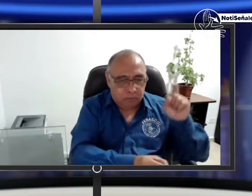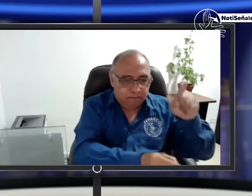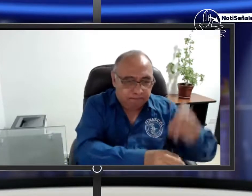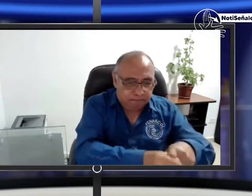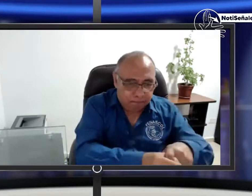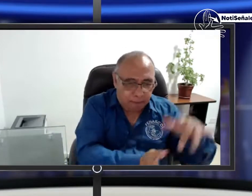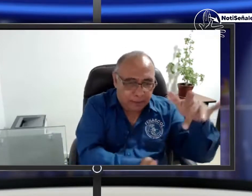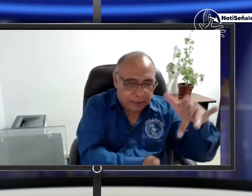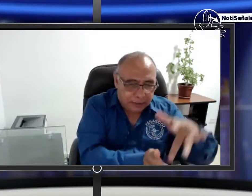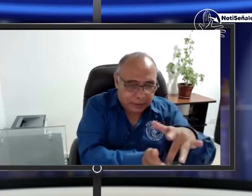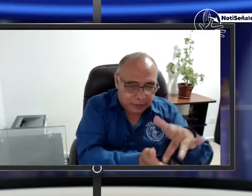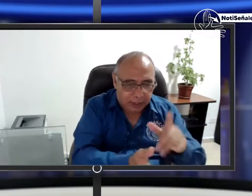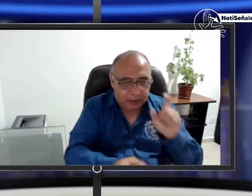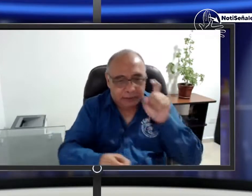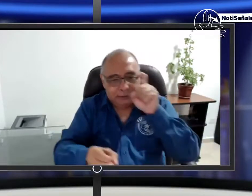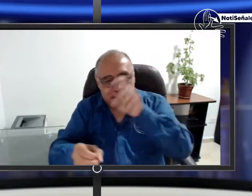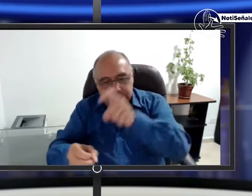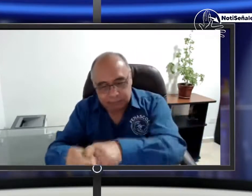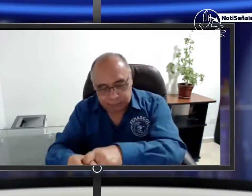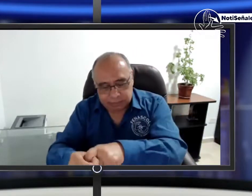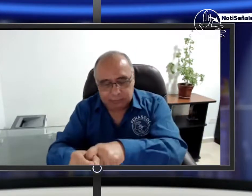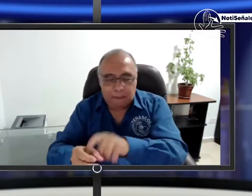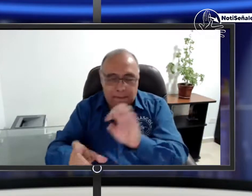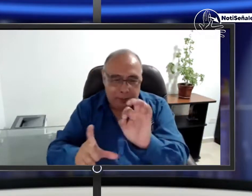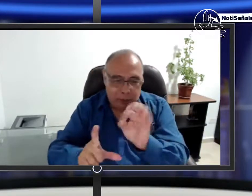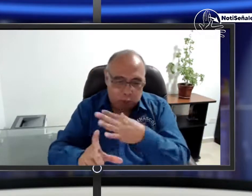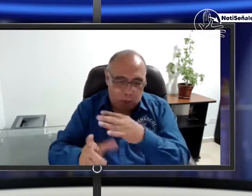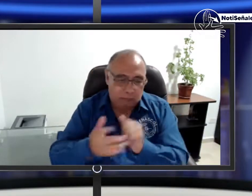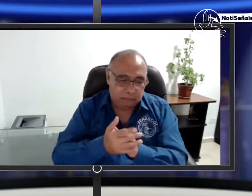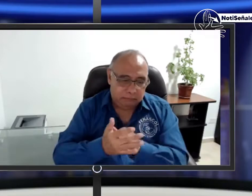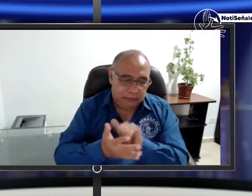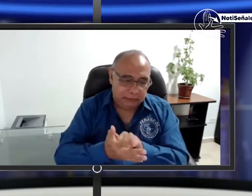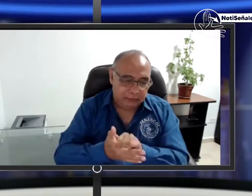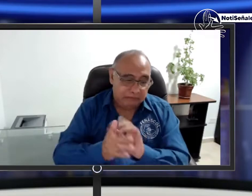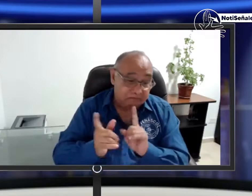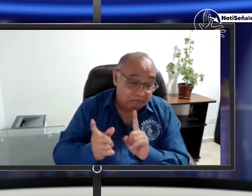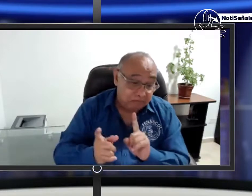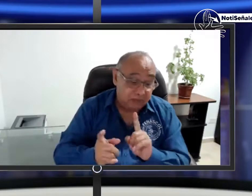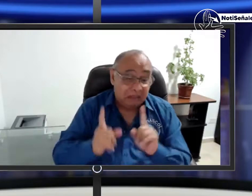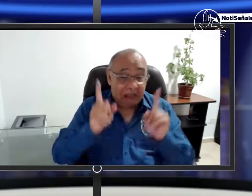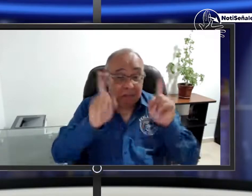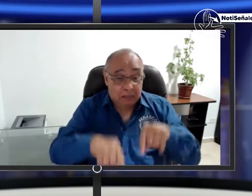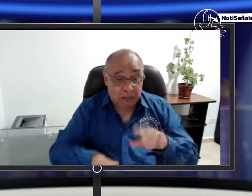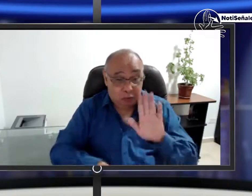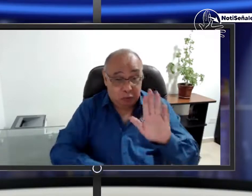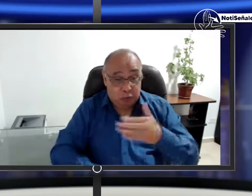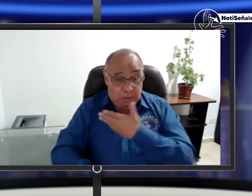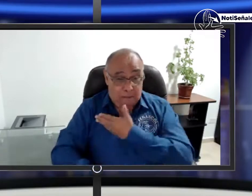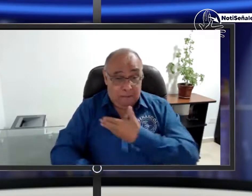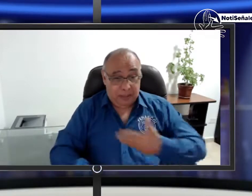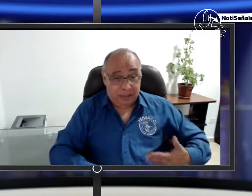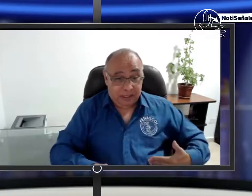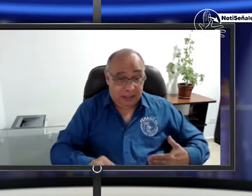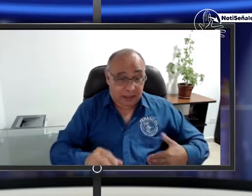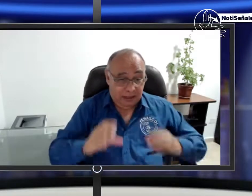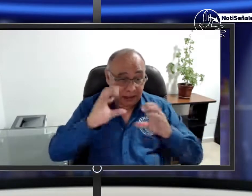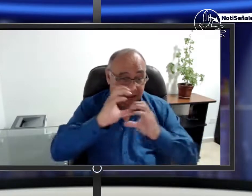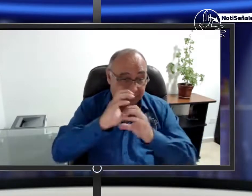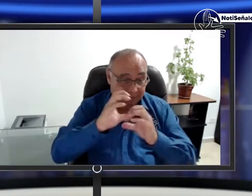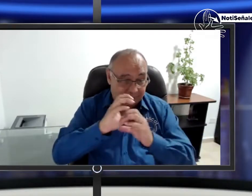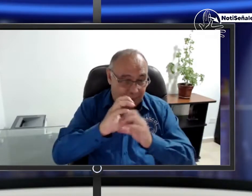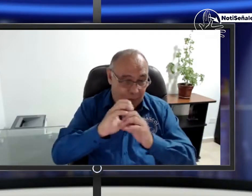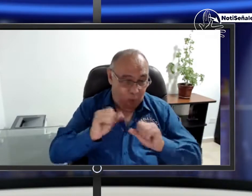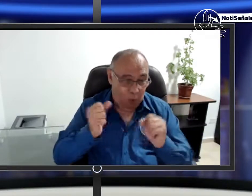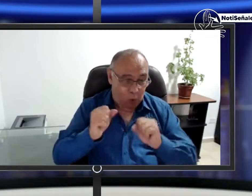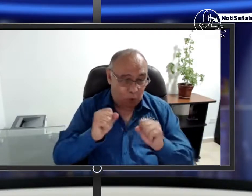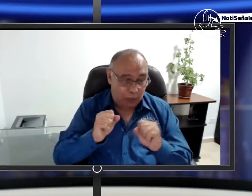tendremos más información sobre el proceso de inscripción de manera presencial y virtual y también